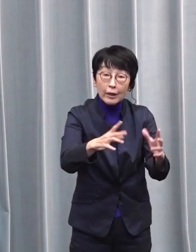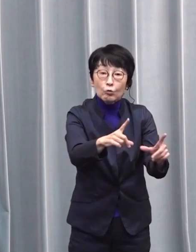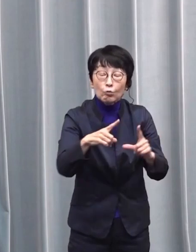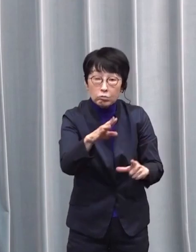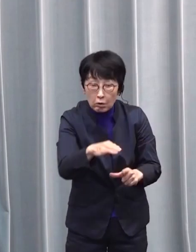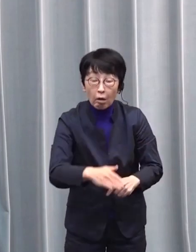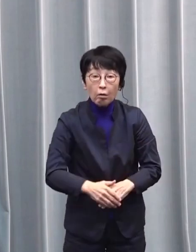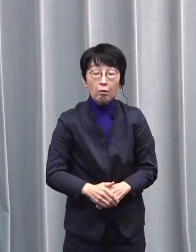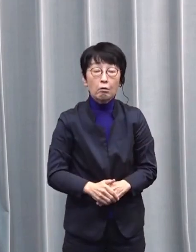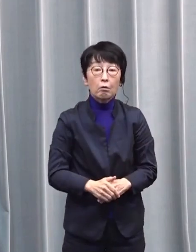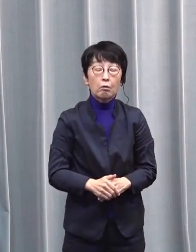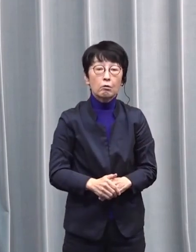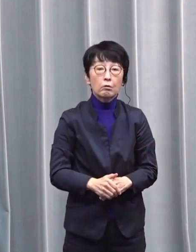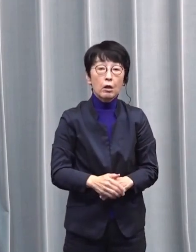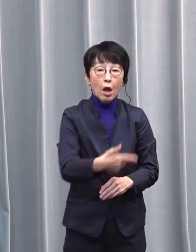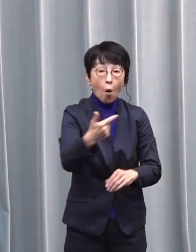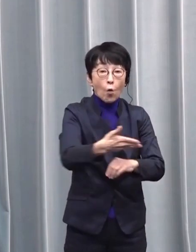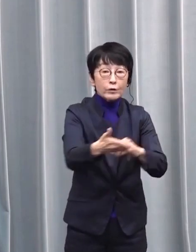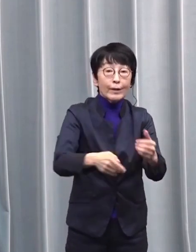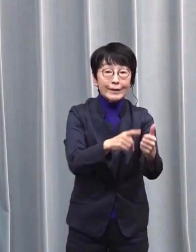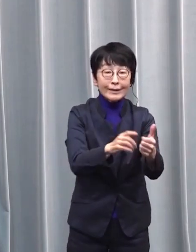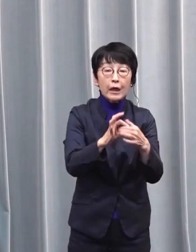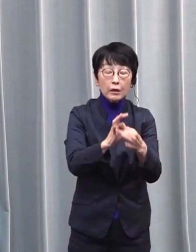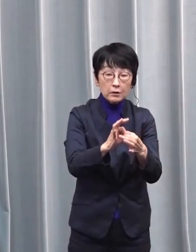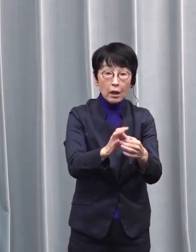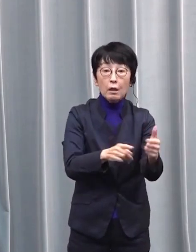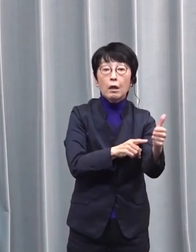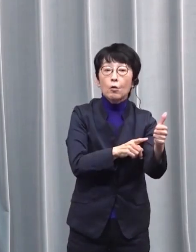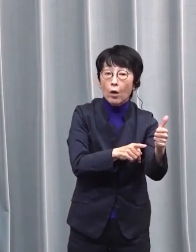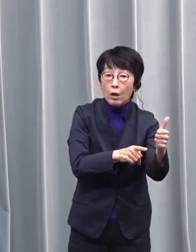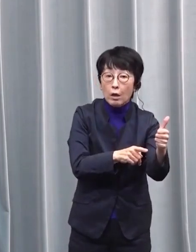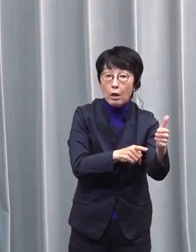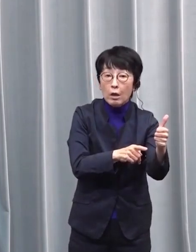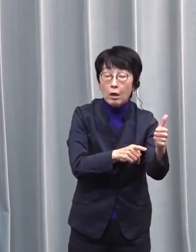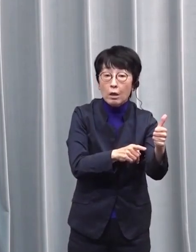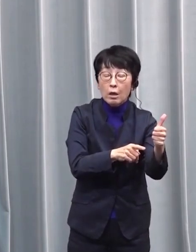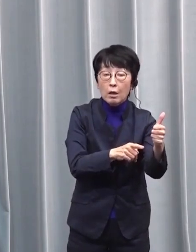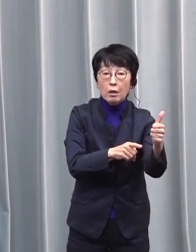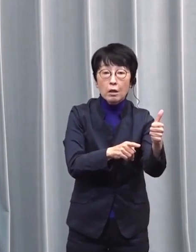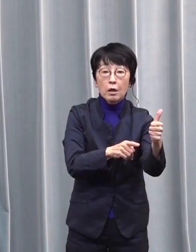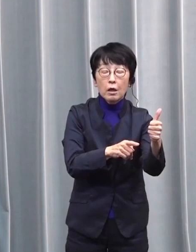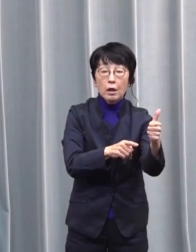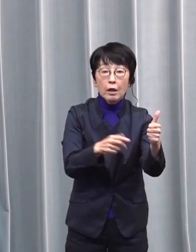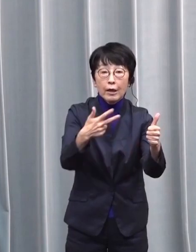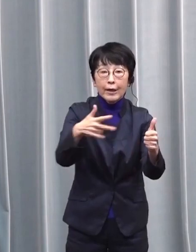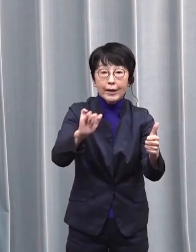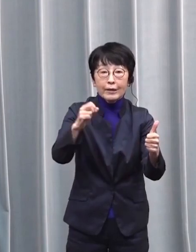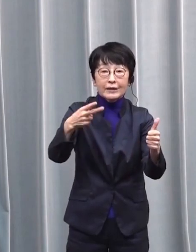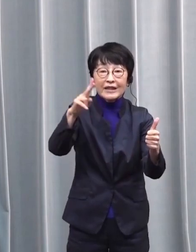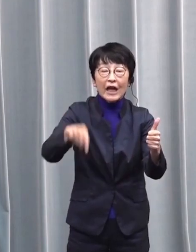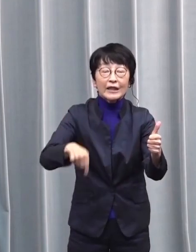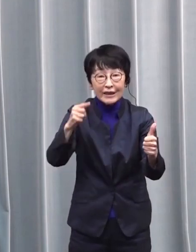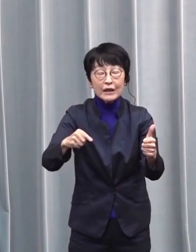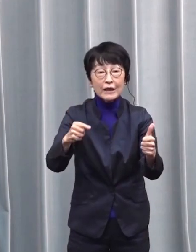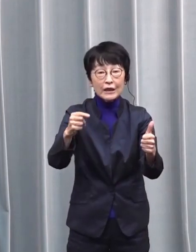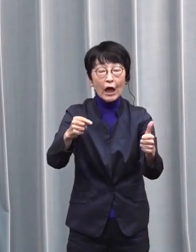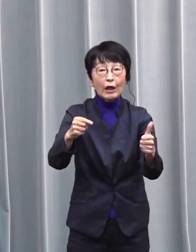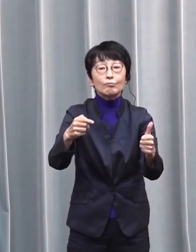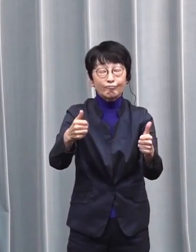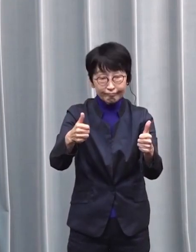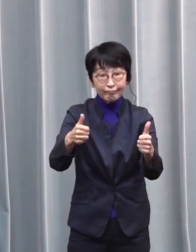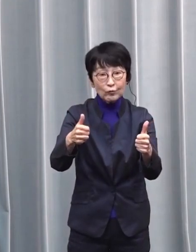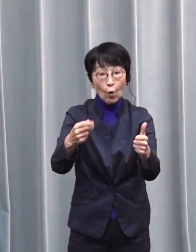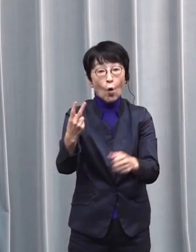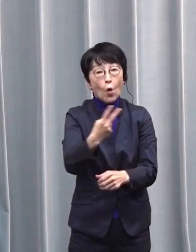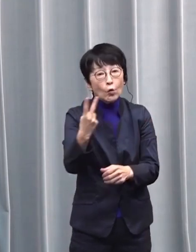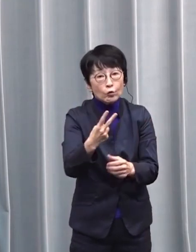関してもう一つ私が聞いた取材でですが、彼はですね、ことごとく、ジャニーさんに気に入られてたので2人になる時が多か